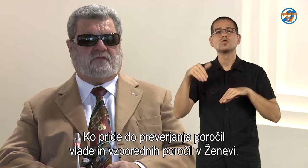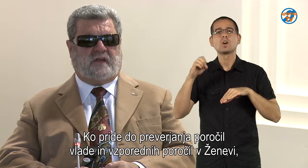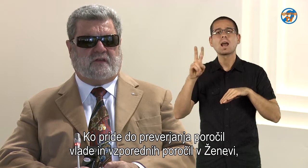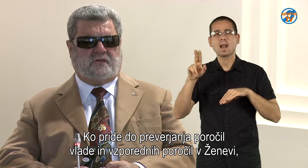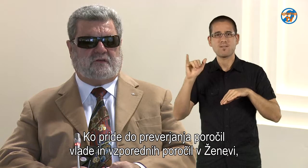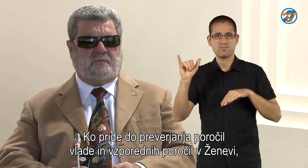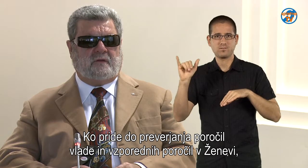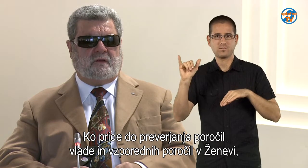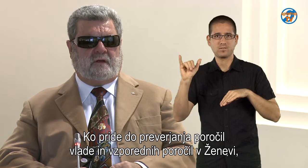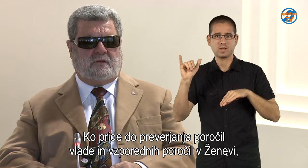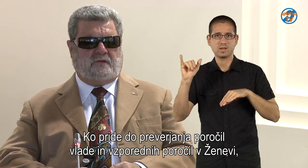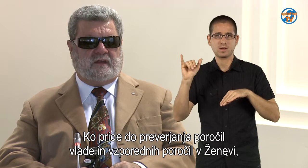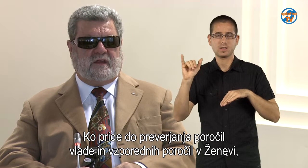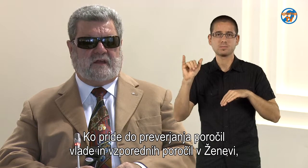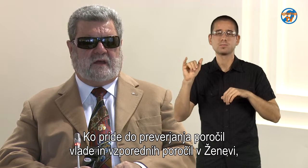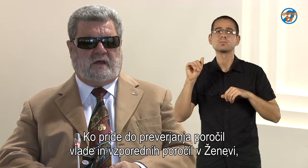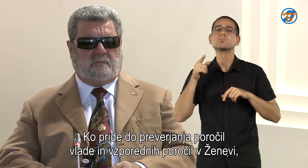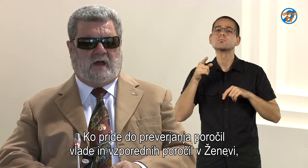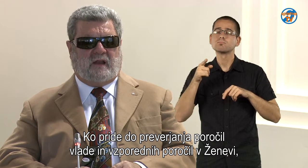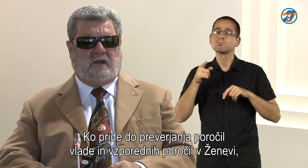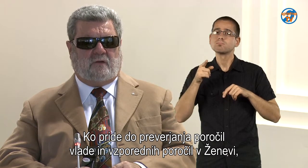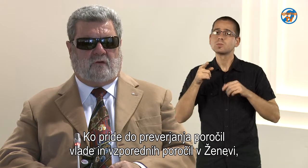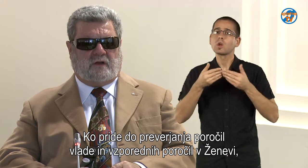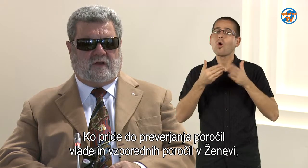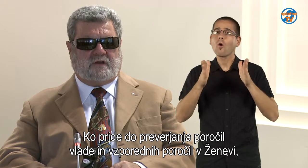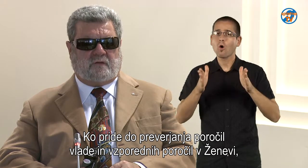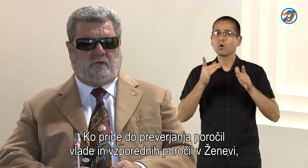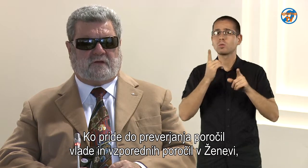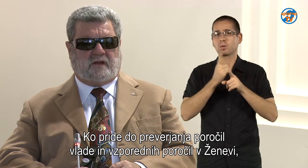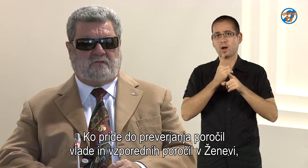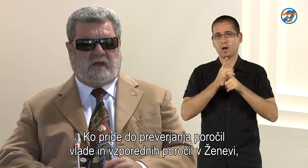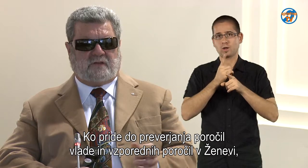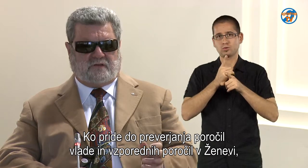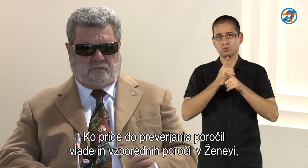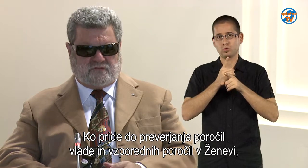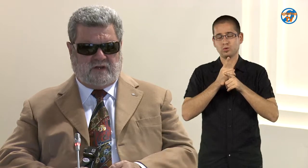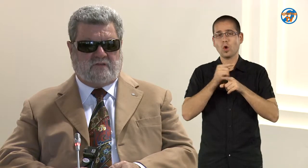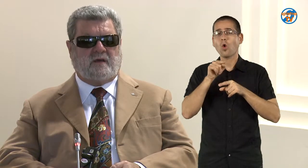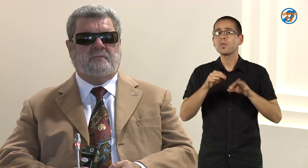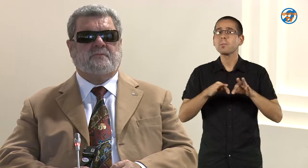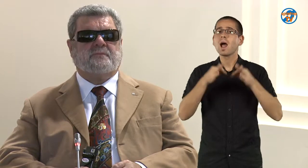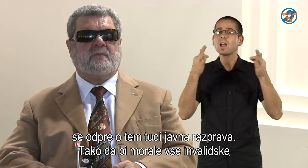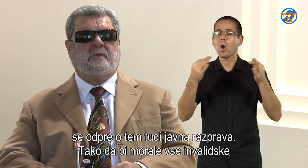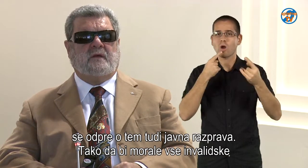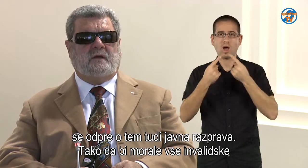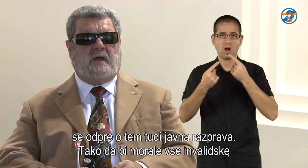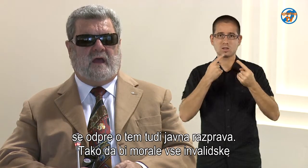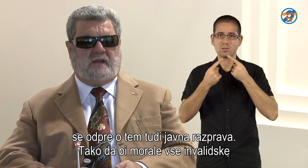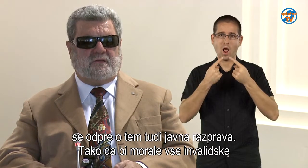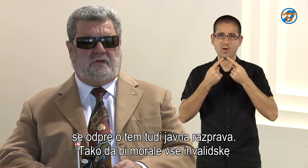sent the parallel or alternative report are invited to Geneva, and